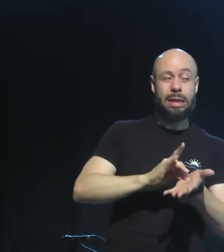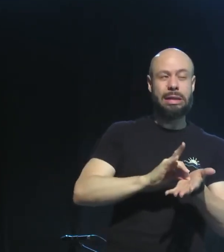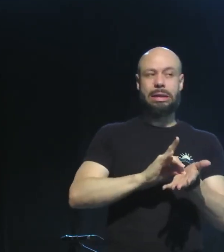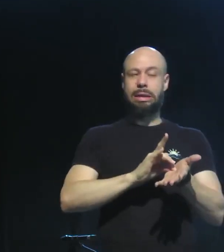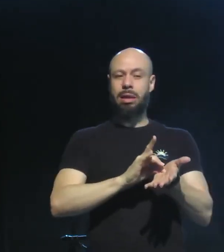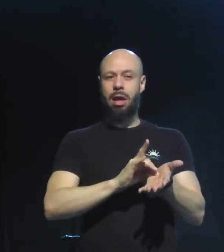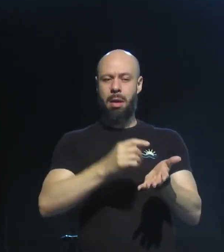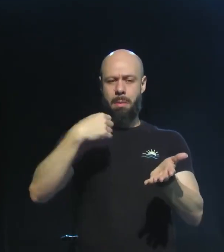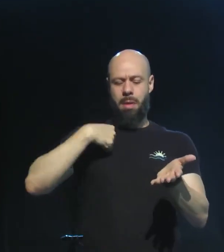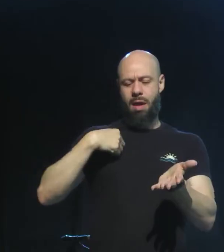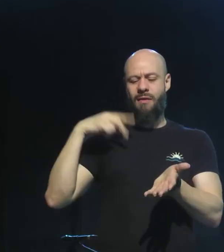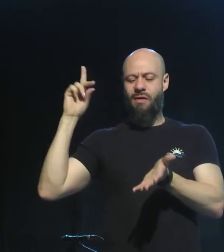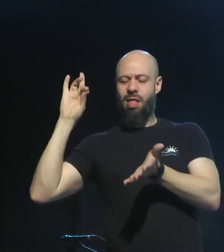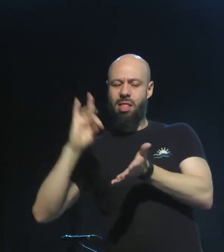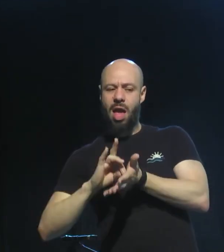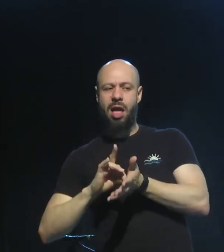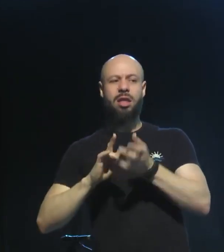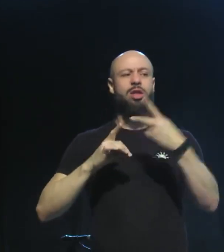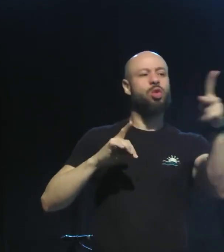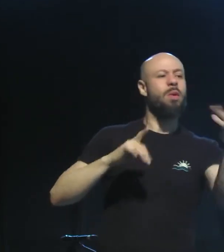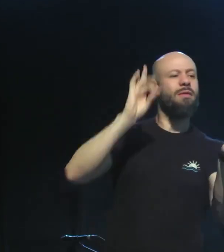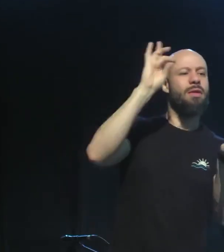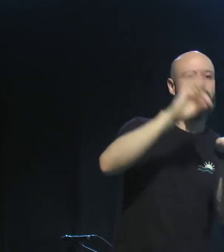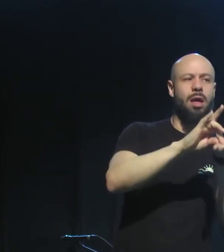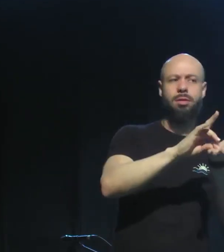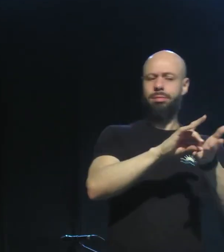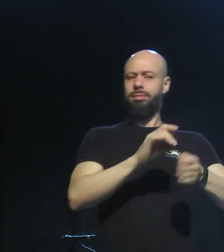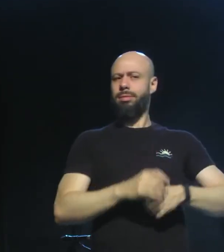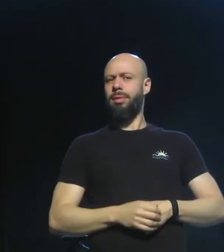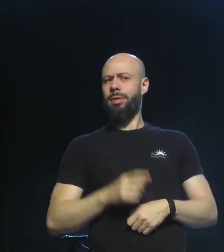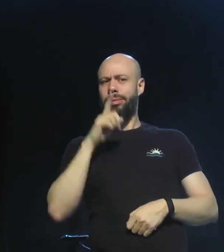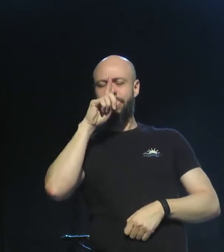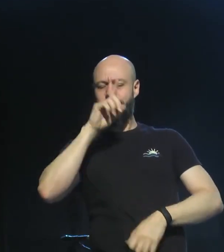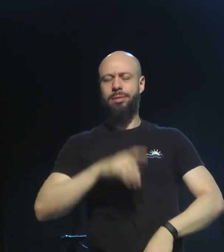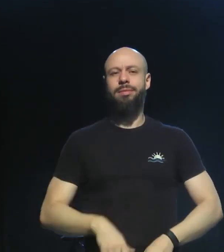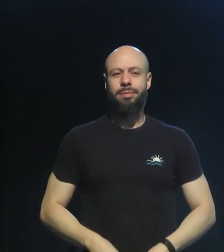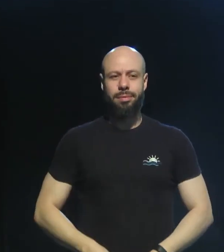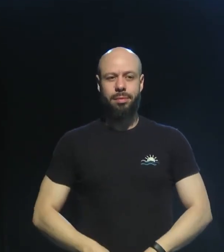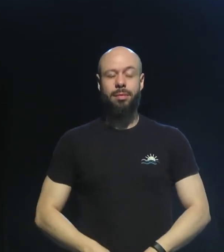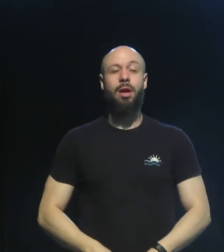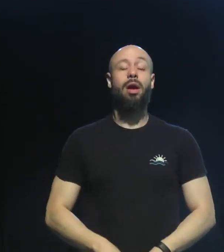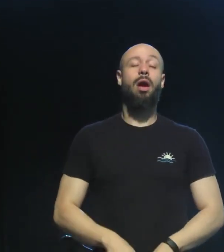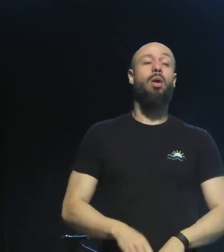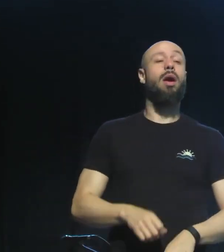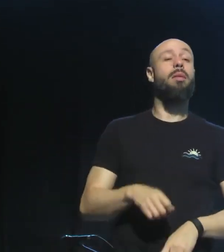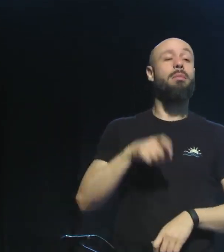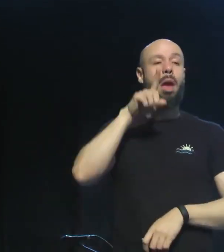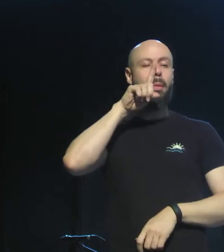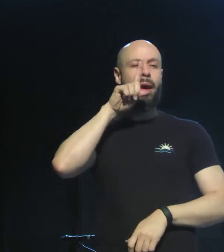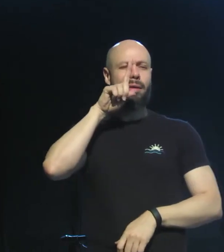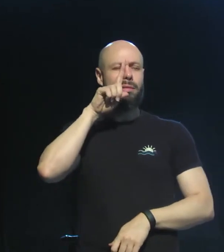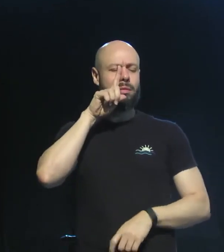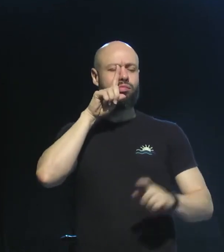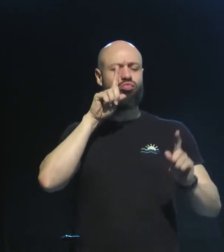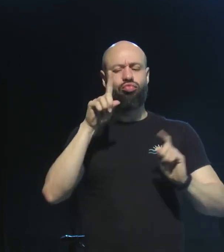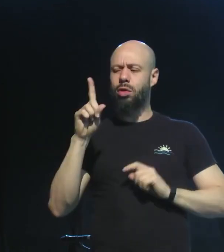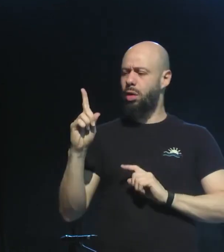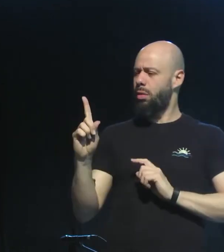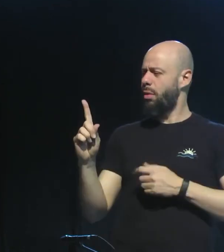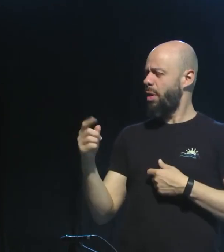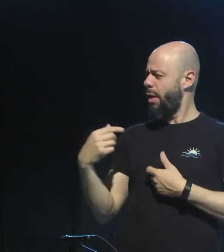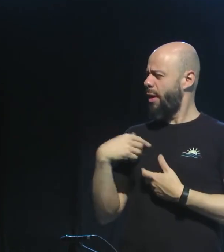verdade. Essa semana, conversando com a minha mãe olhou para mim e disse assim: meu filho, tu está tão